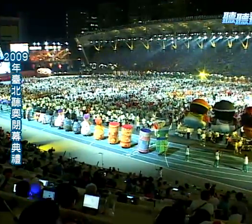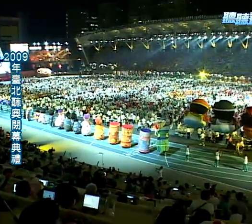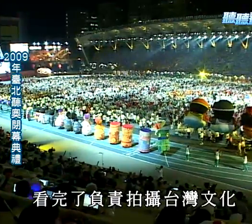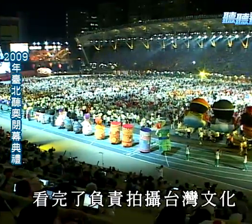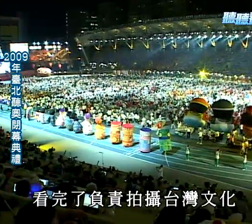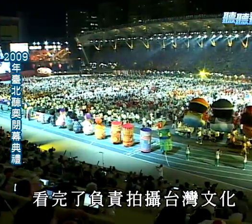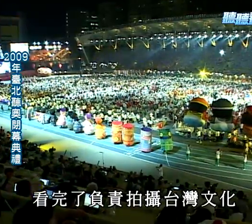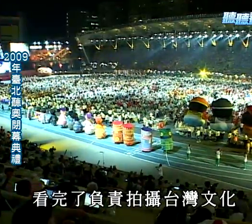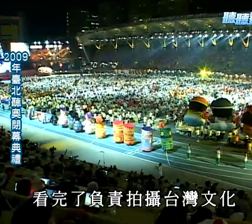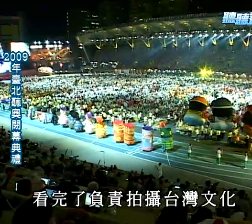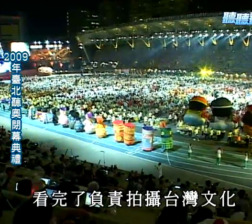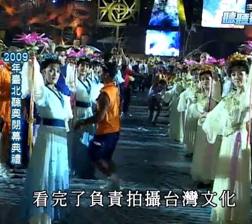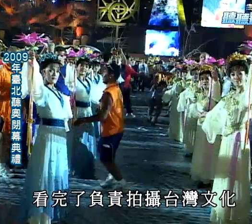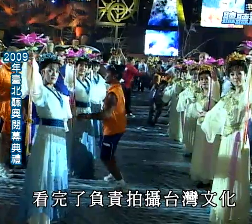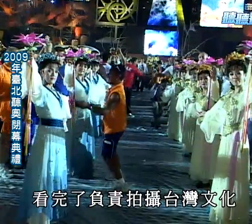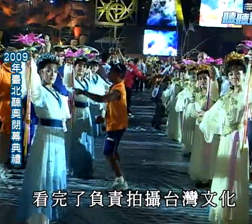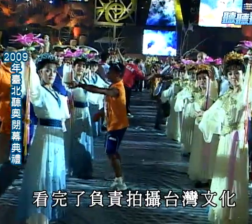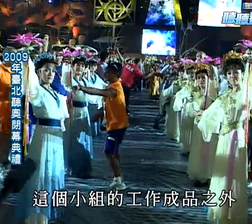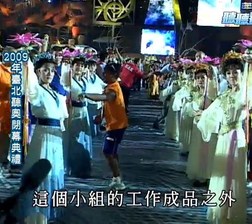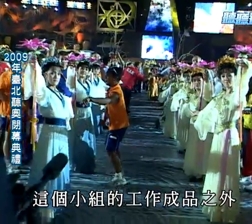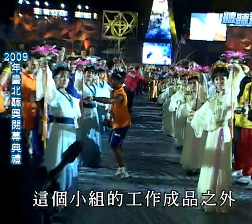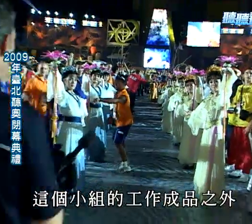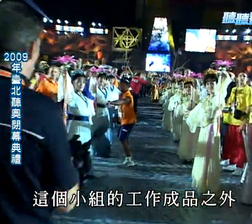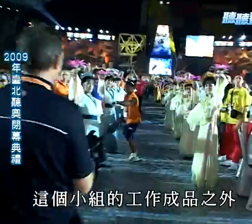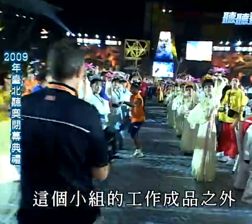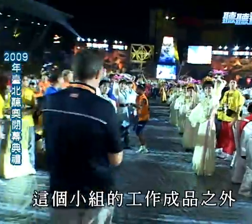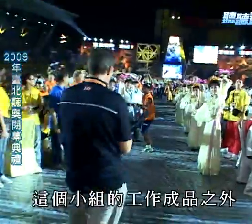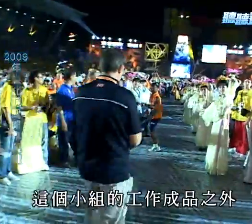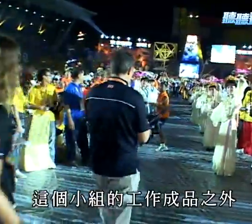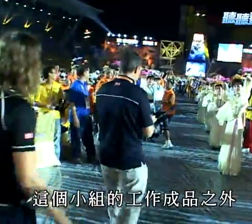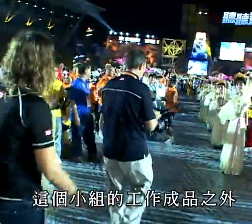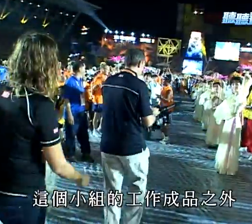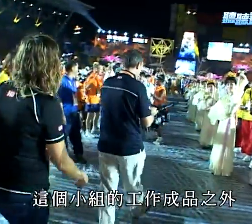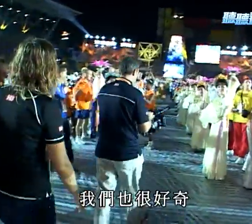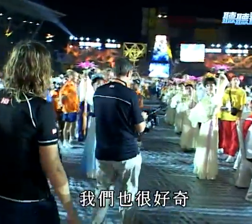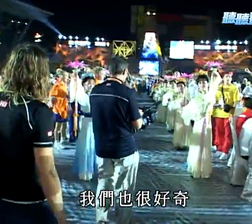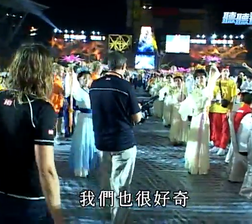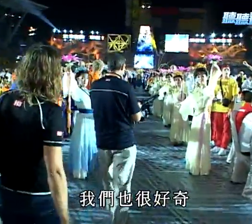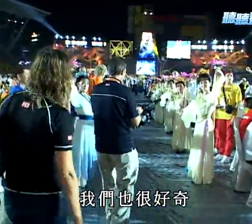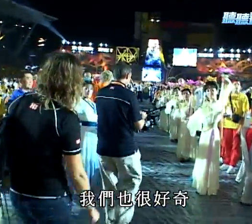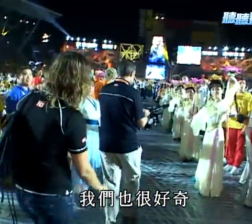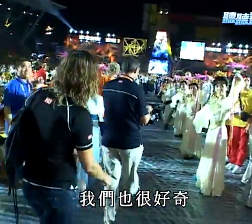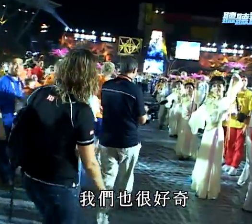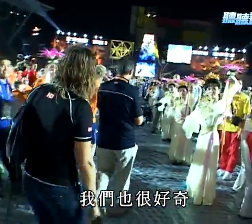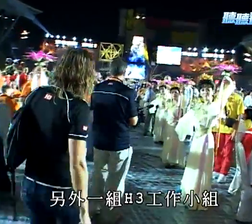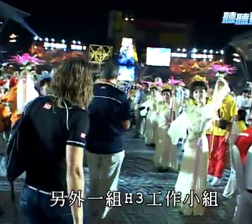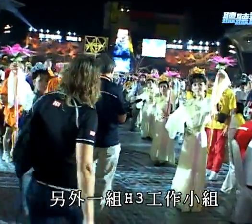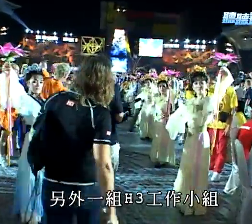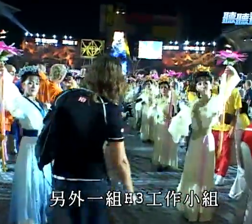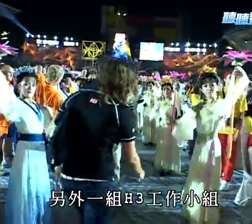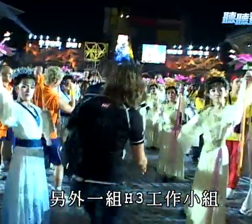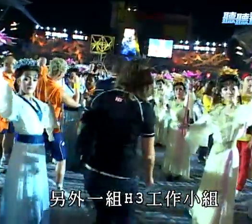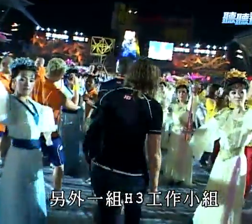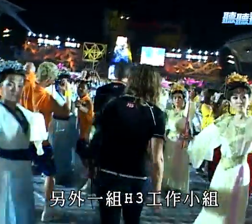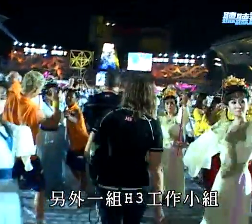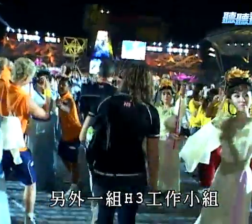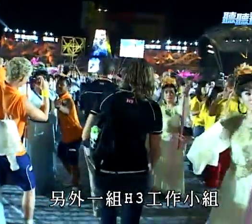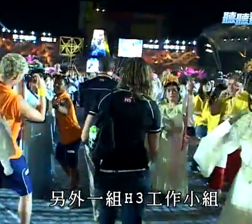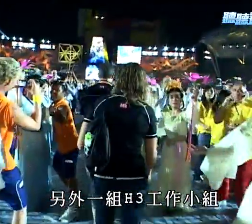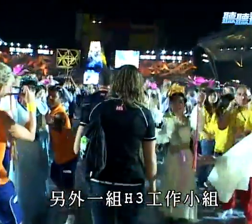看完了负责拍摄台湾文化这个小组的工作成品之外，我们也很好奇另外一组 H3 工作小组拍